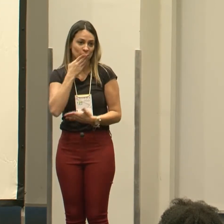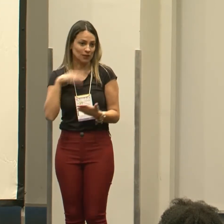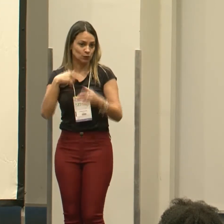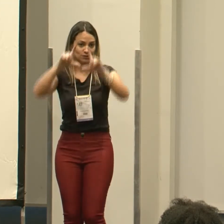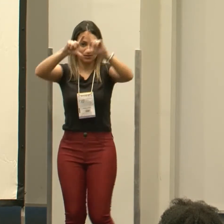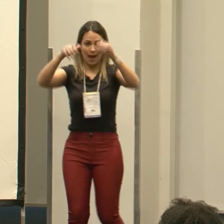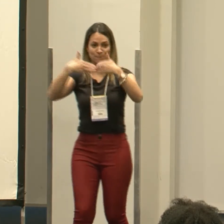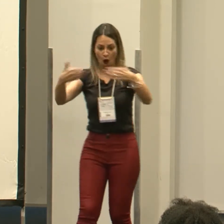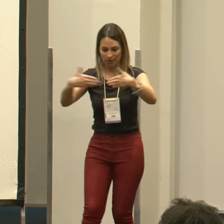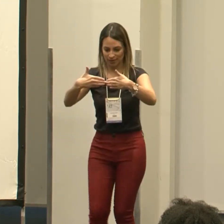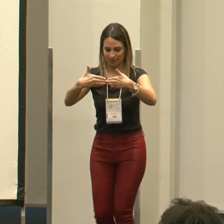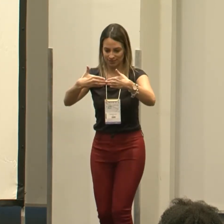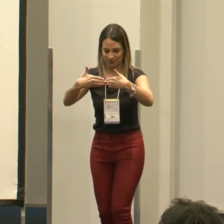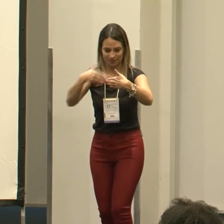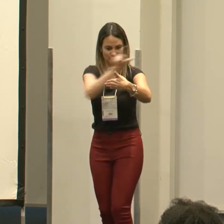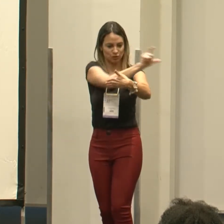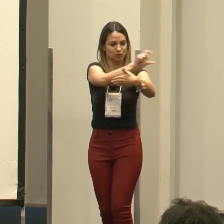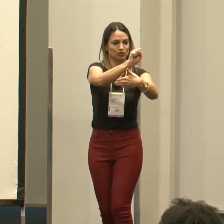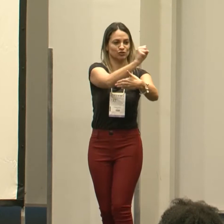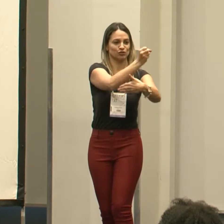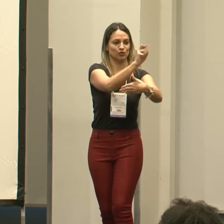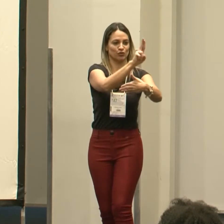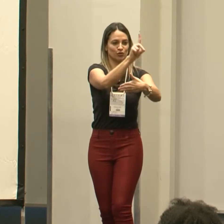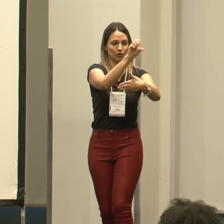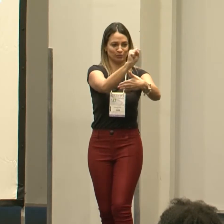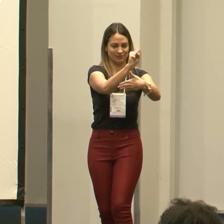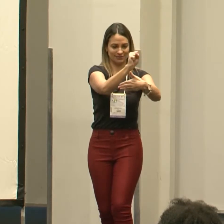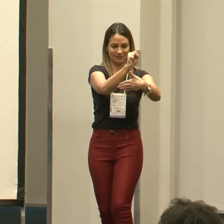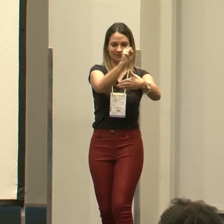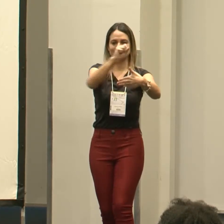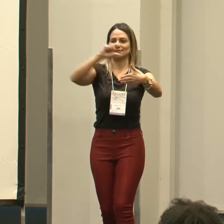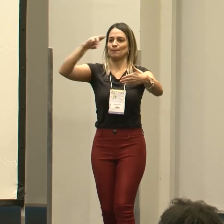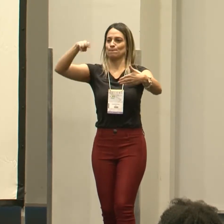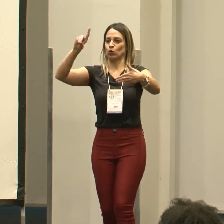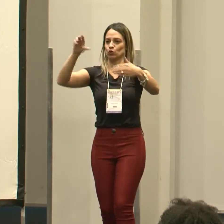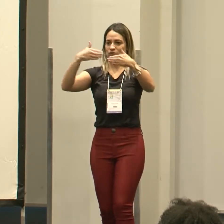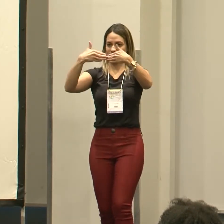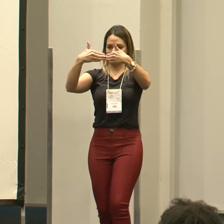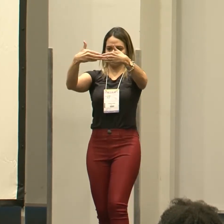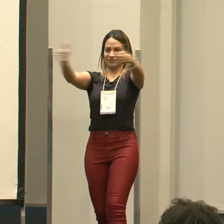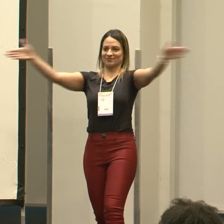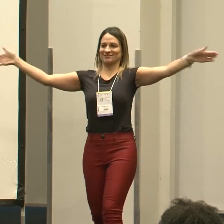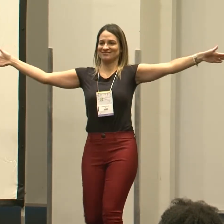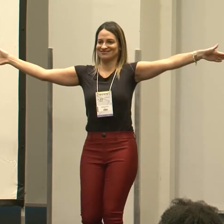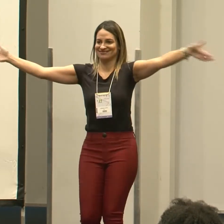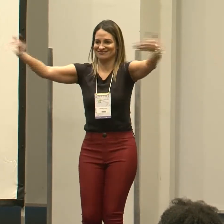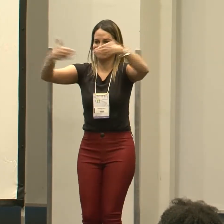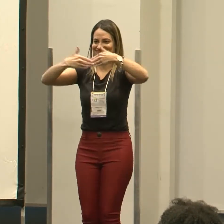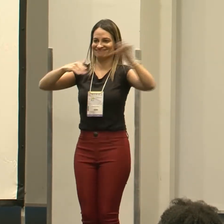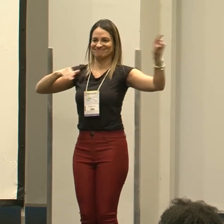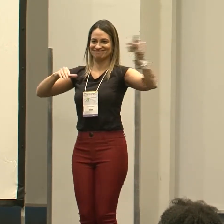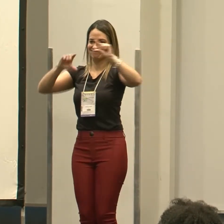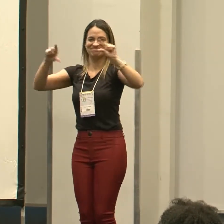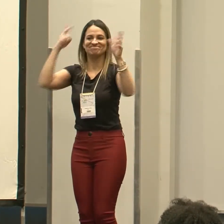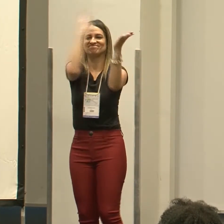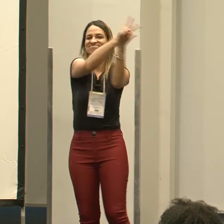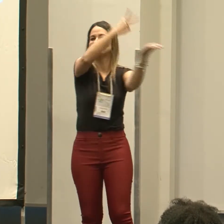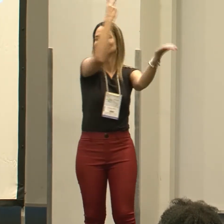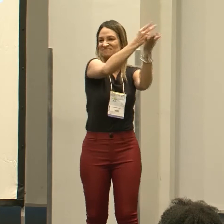hoje, lá, o nome do instituto na França está na porta. Instituto de Surdos Mudos. Está escrito